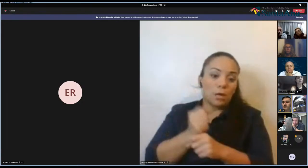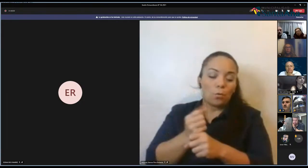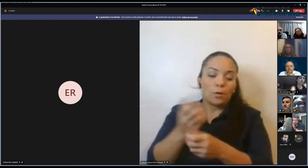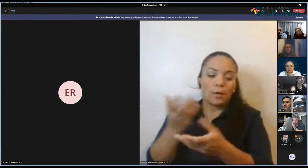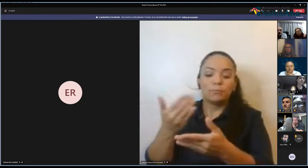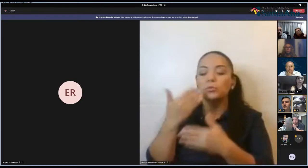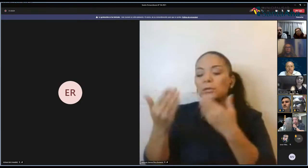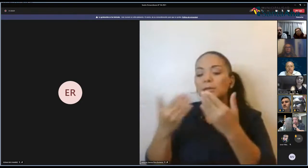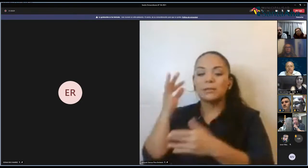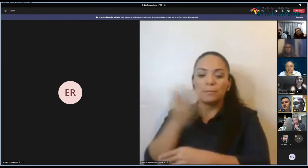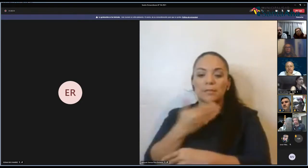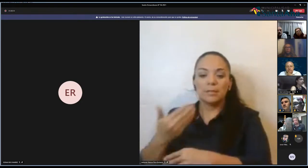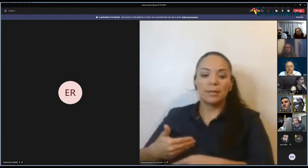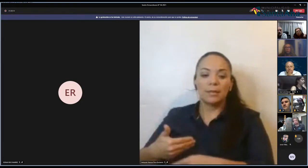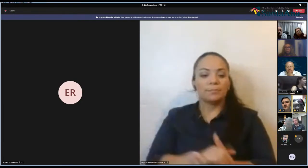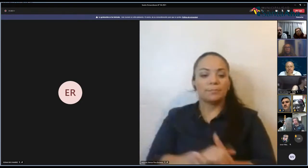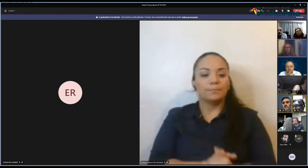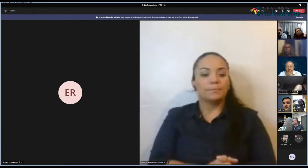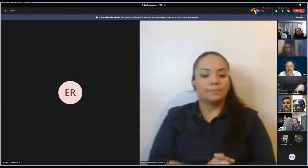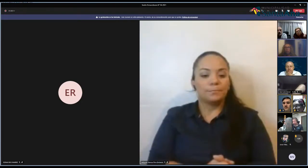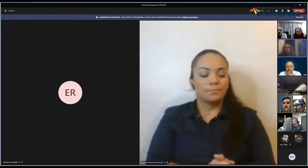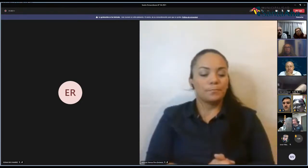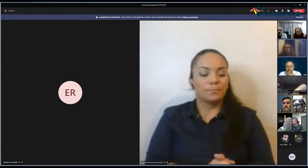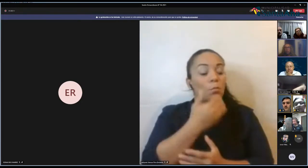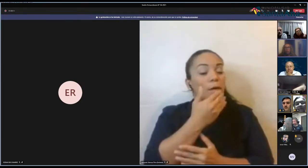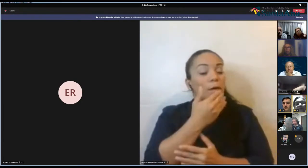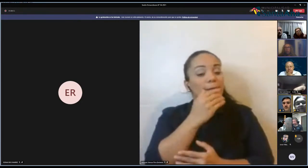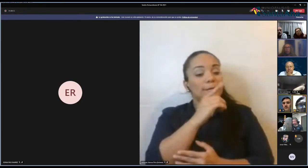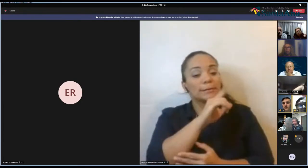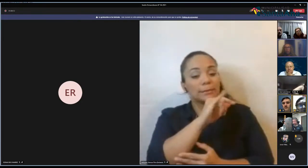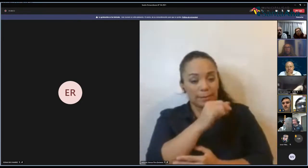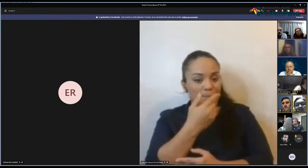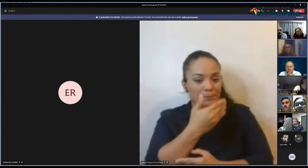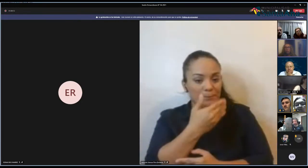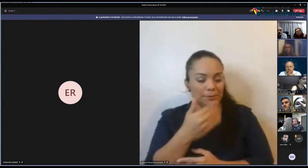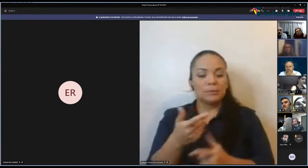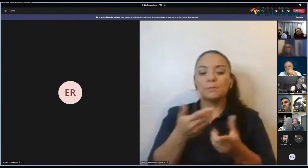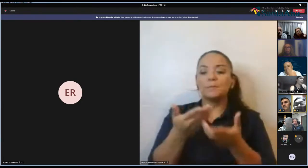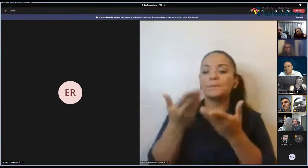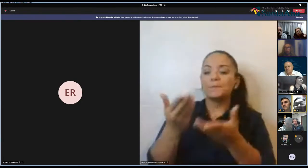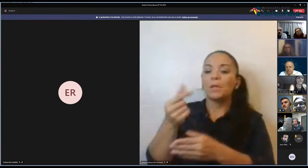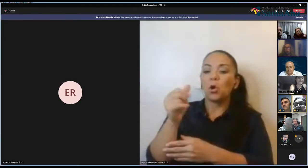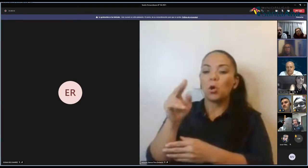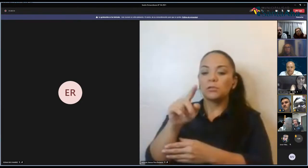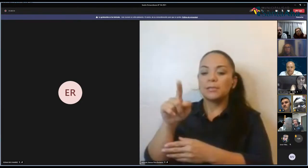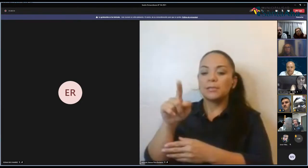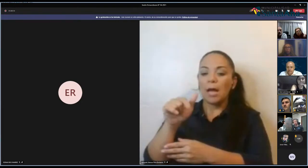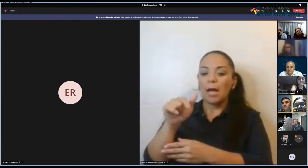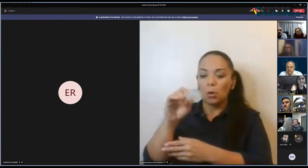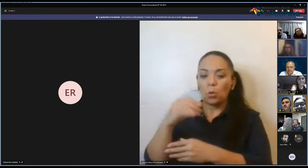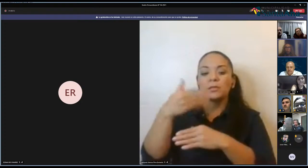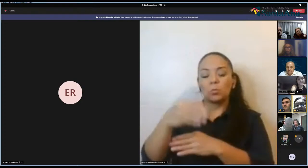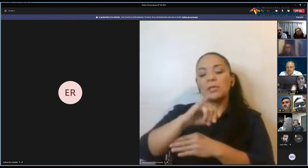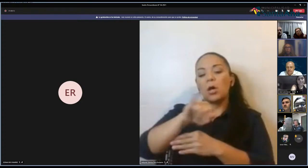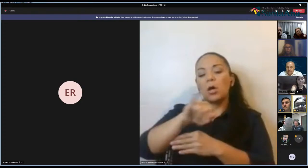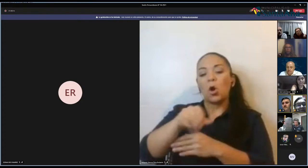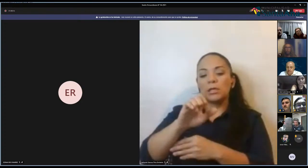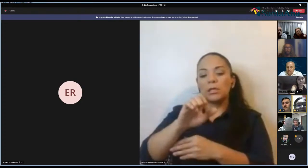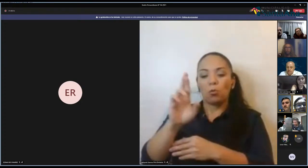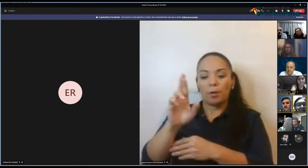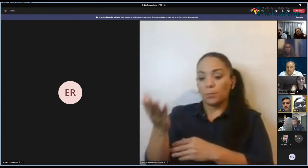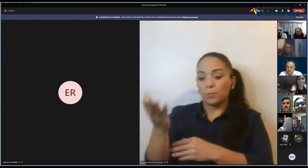presidenta muchas gracias doña lydia tiene la palabra don gonzalo y después de ojos de roberto don gonzalo